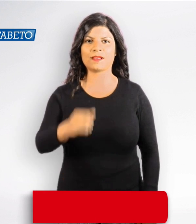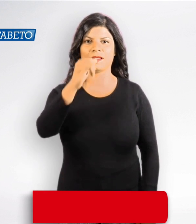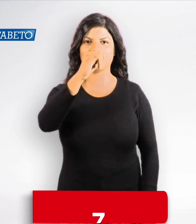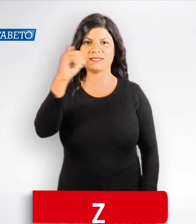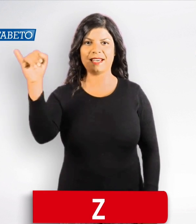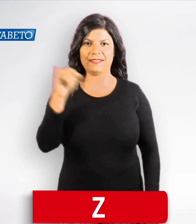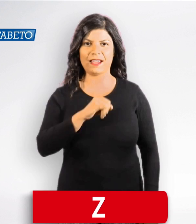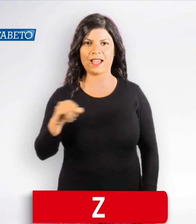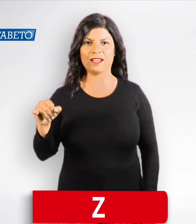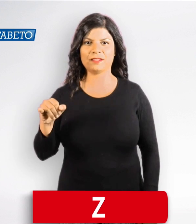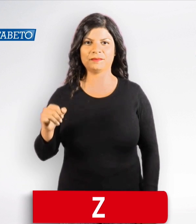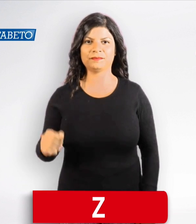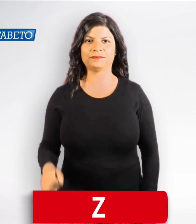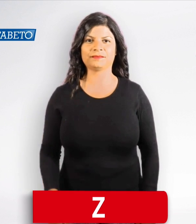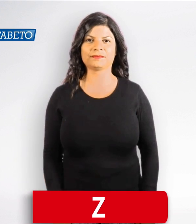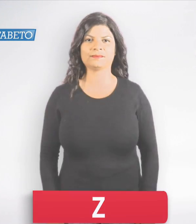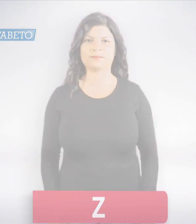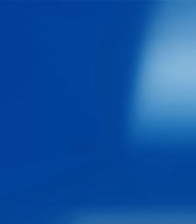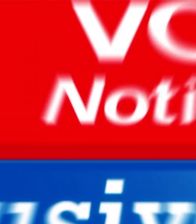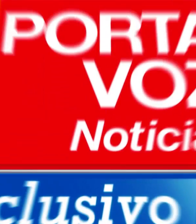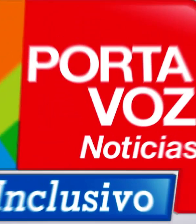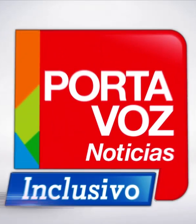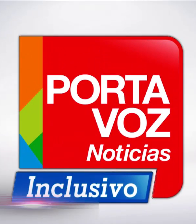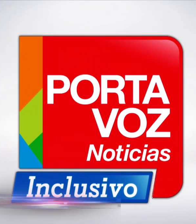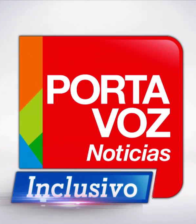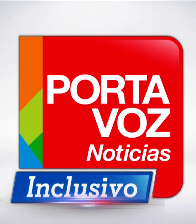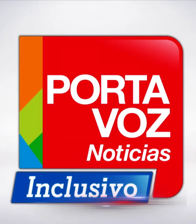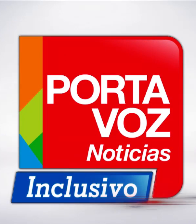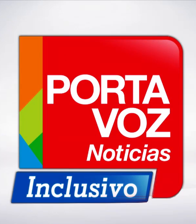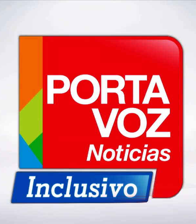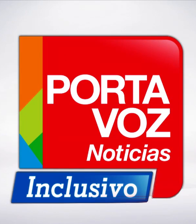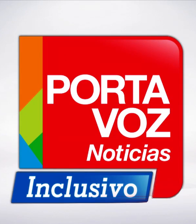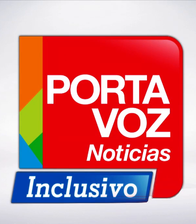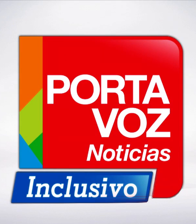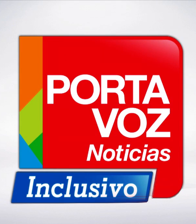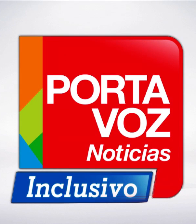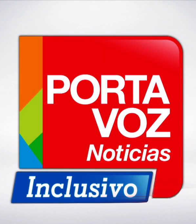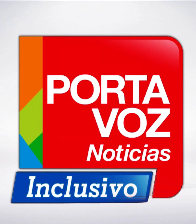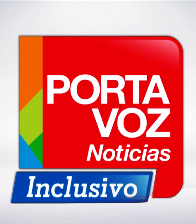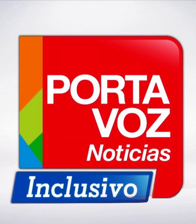Portavoz Noticias Inclusivos.